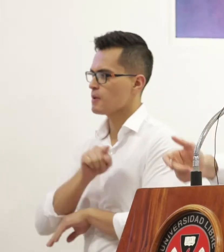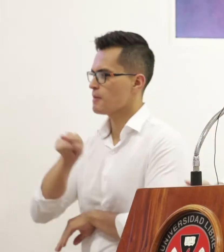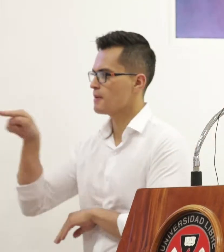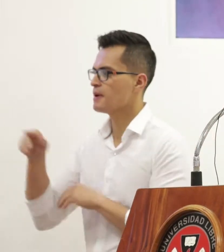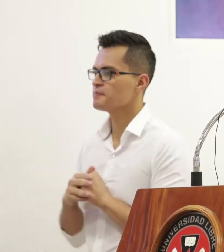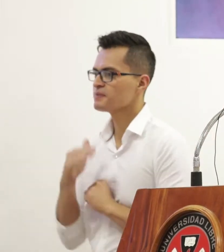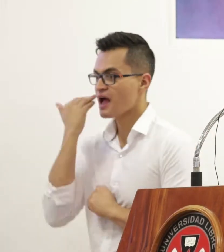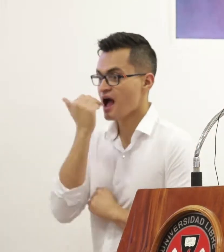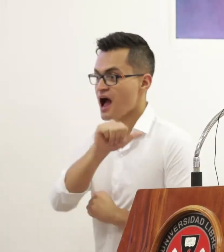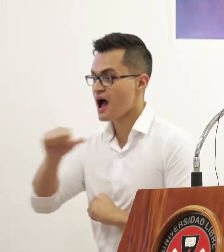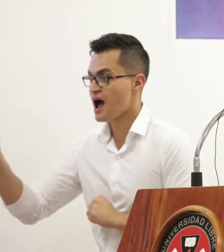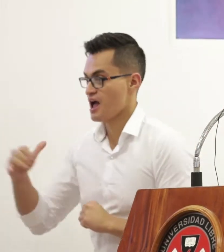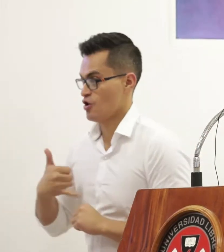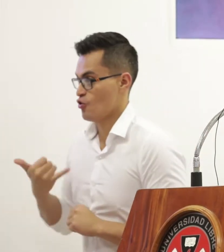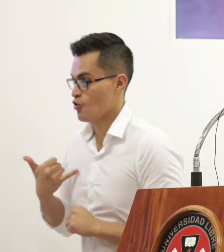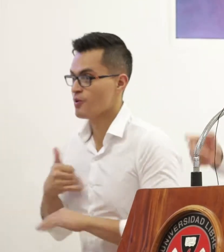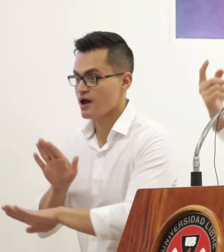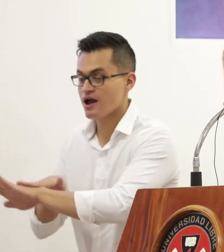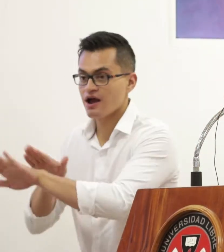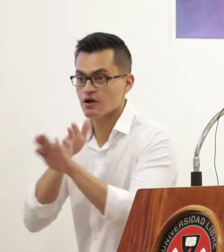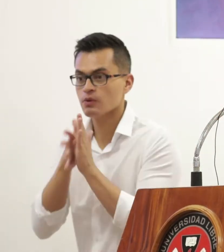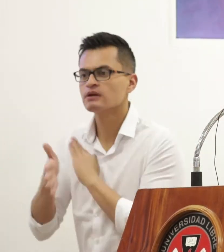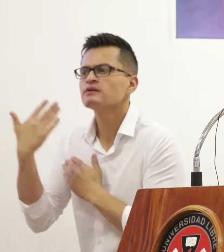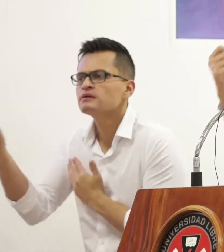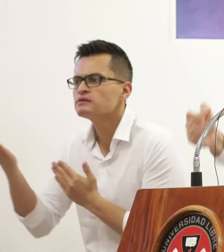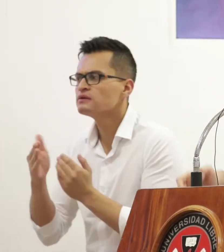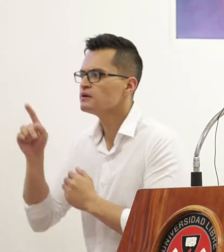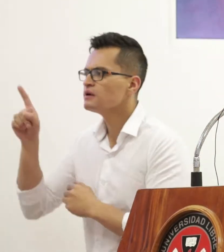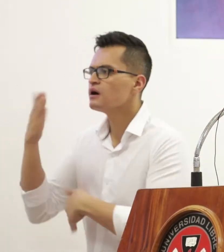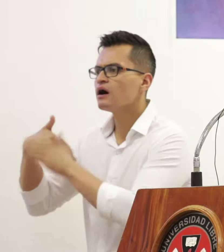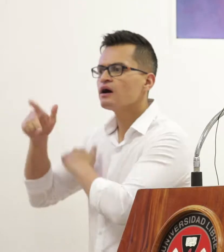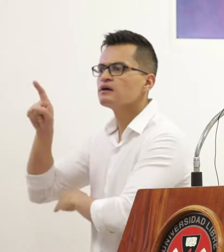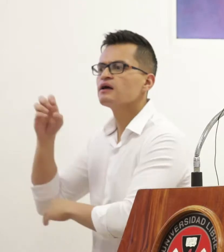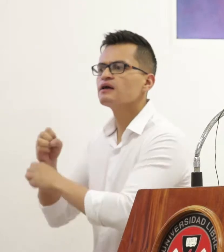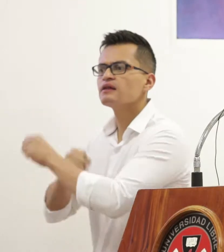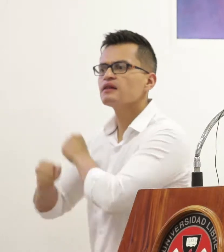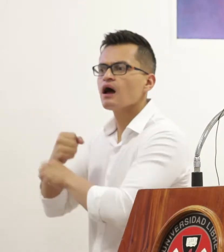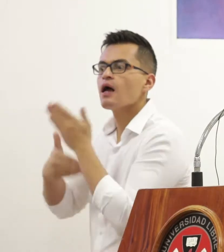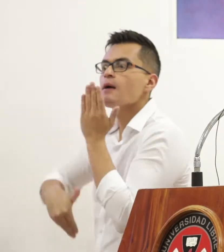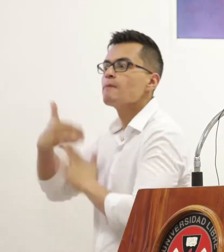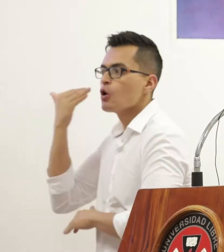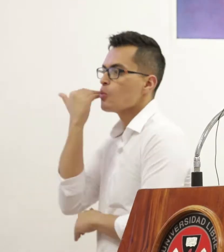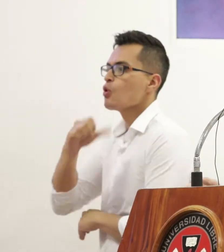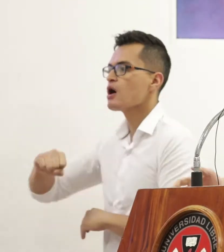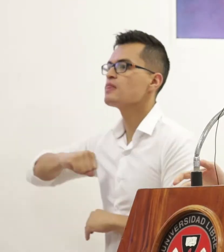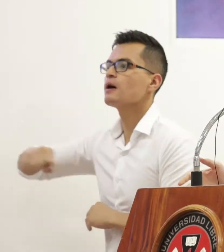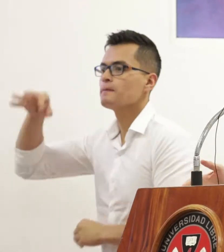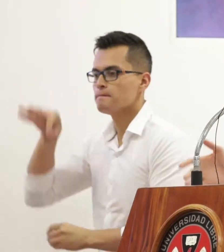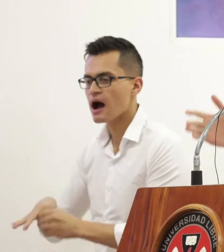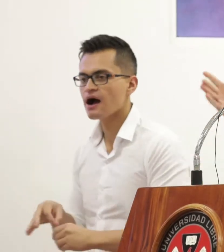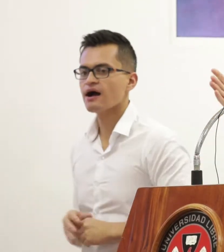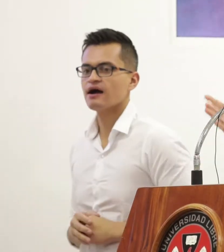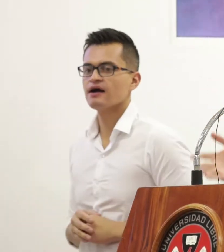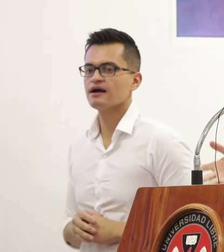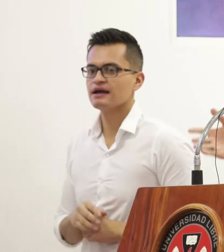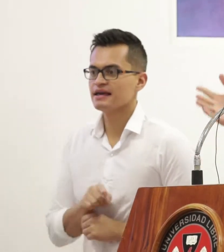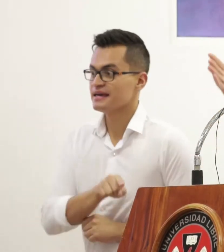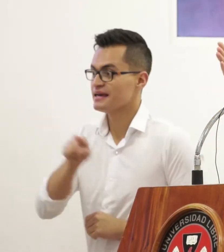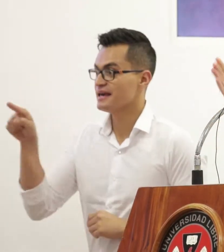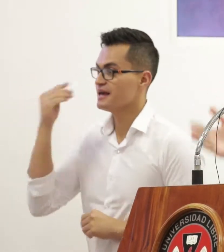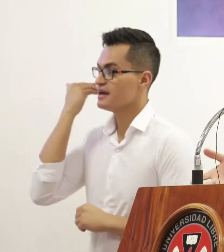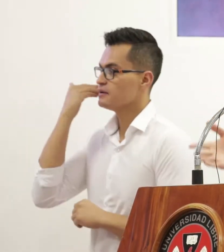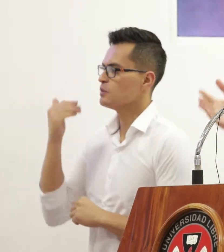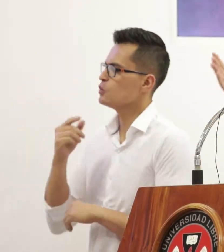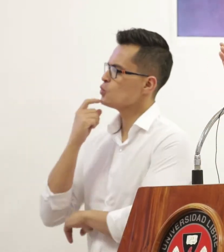mujeres jóvenes de este país que hace solo 60 años se le concedió el voto a las mujeres, y uno se da cuenta de la magnitud de